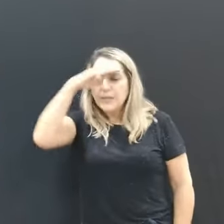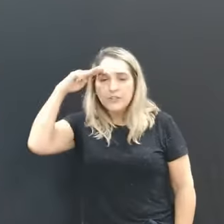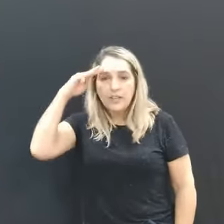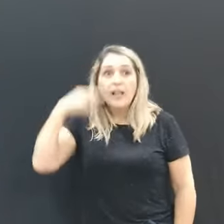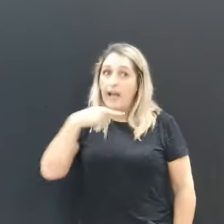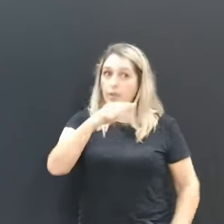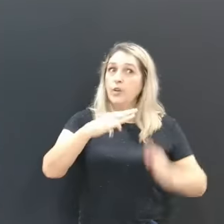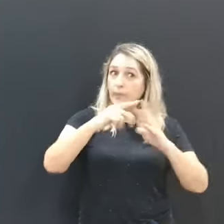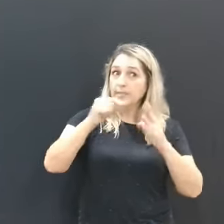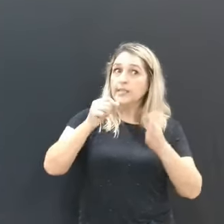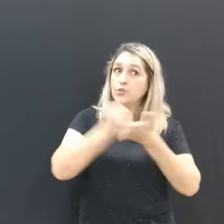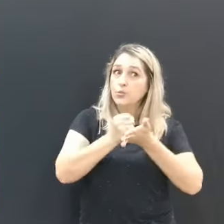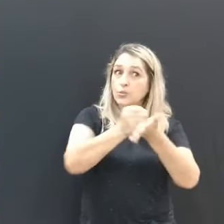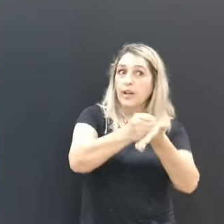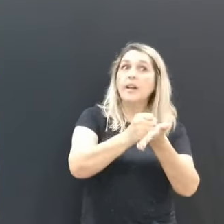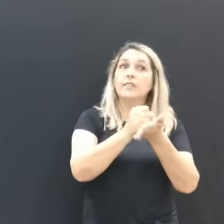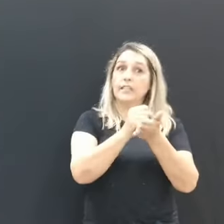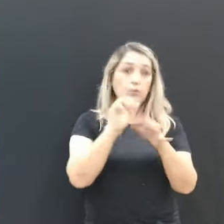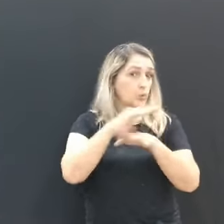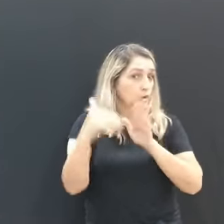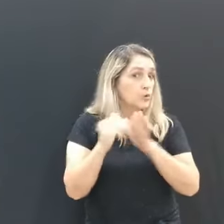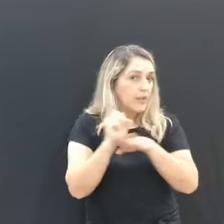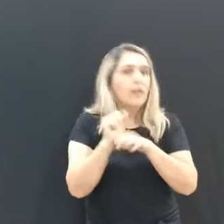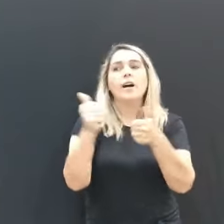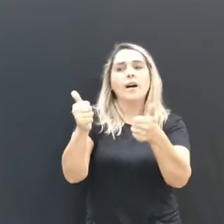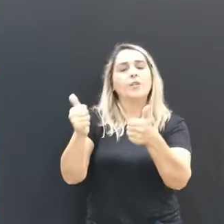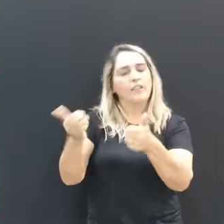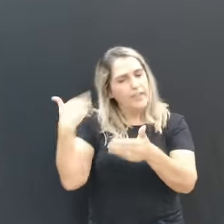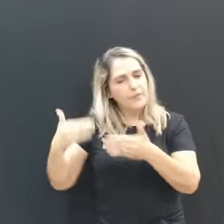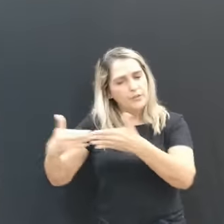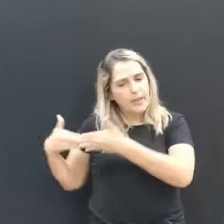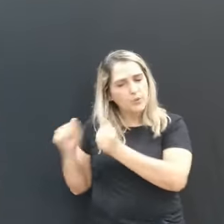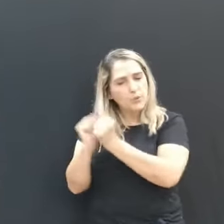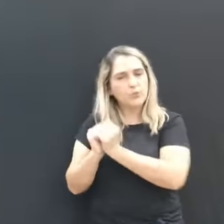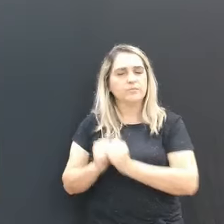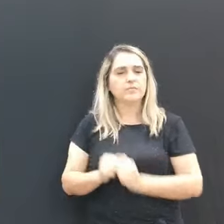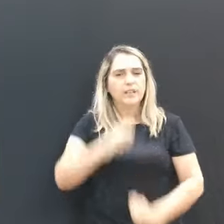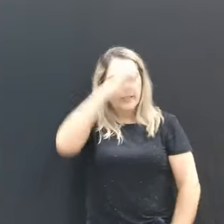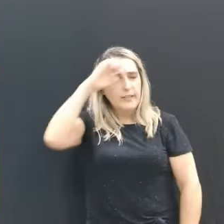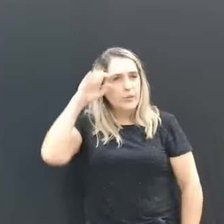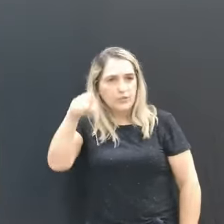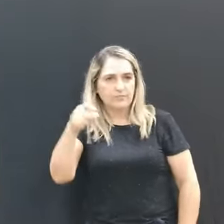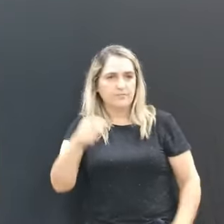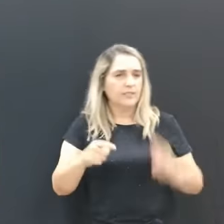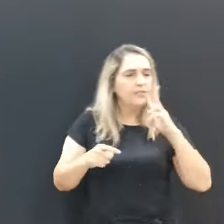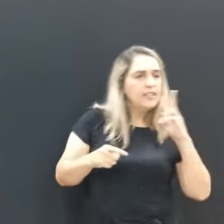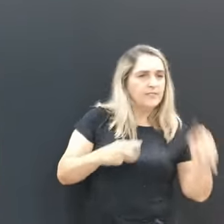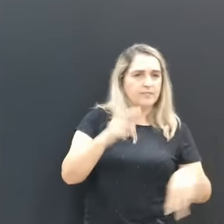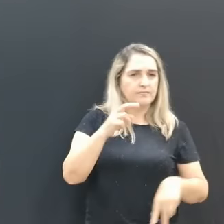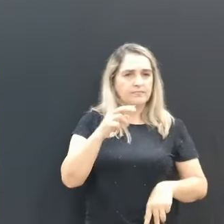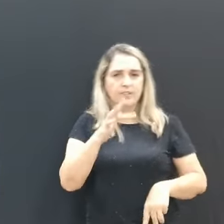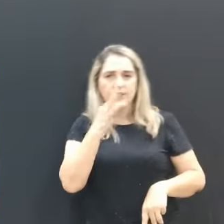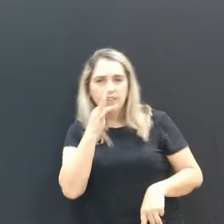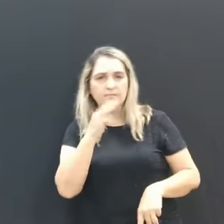aqui, bem-vindo meu filho, vem aqui comigo. Mas e aquele outro, né? E, por exemplo, né?